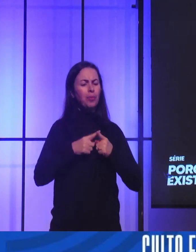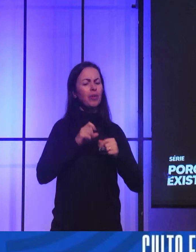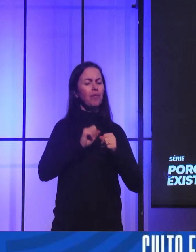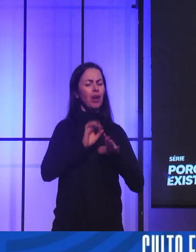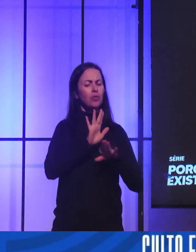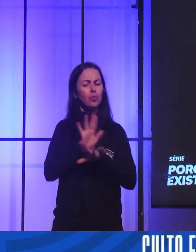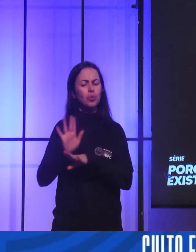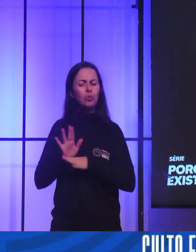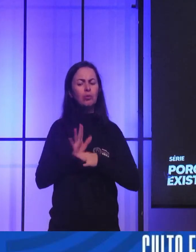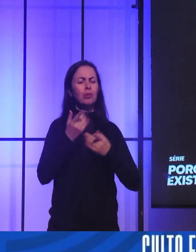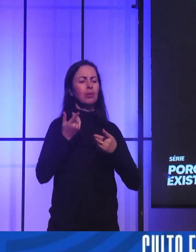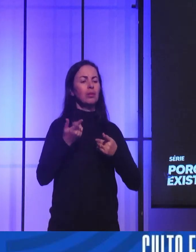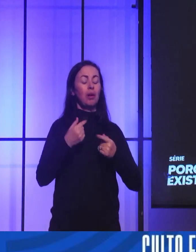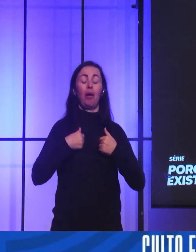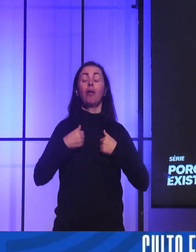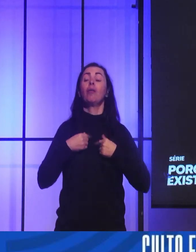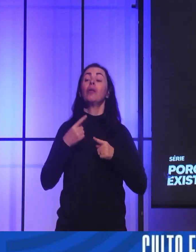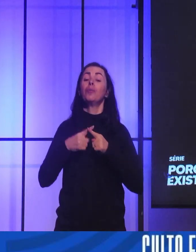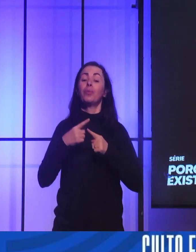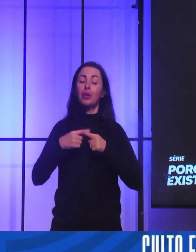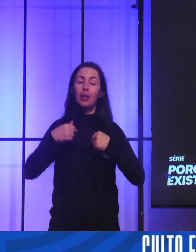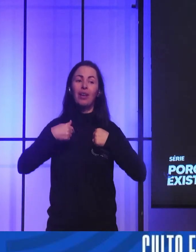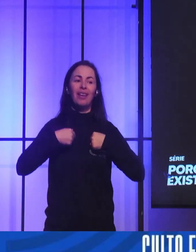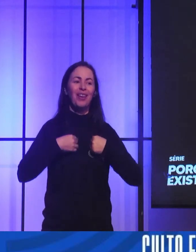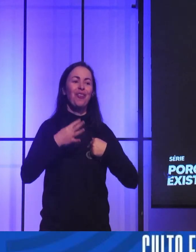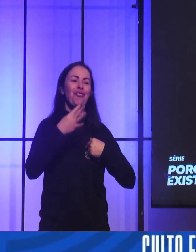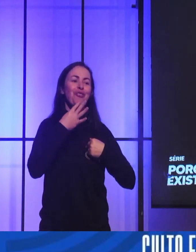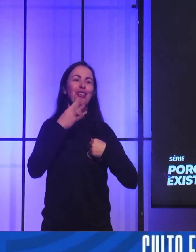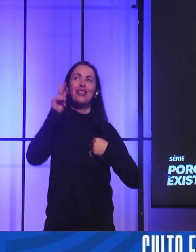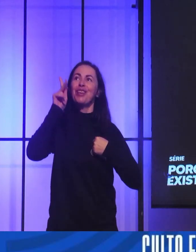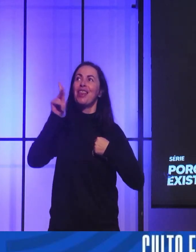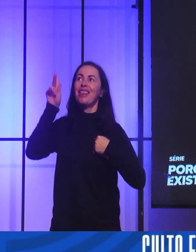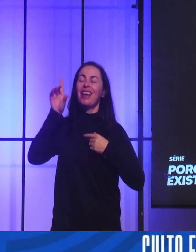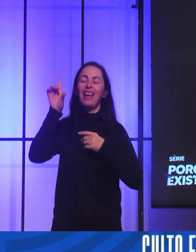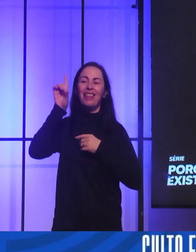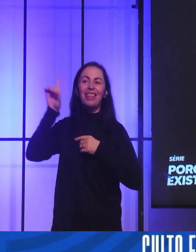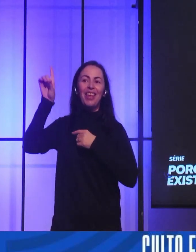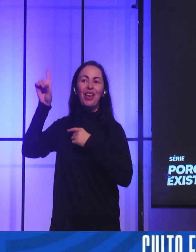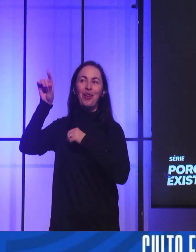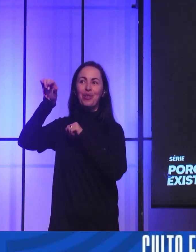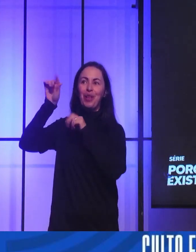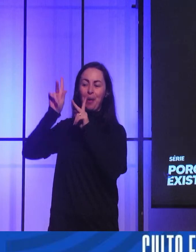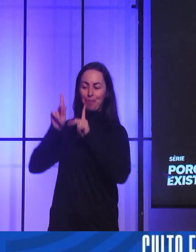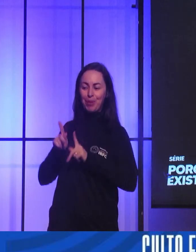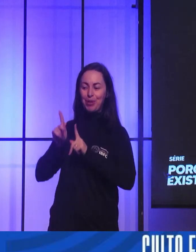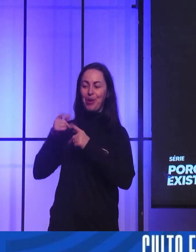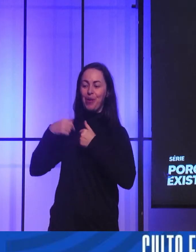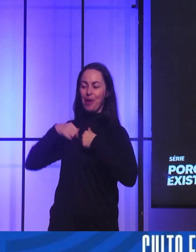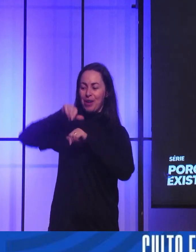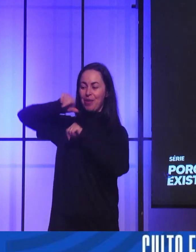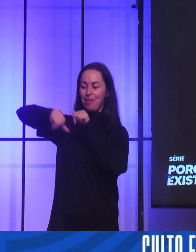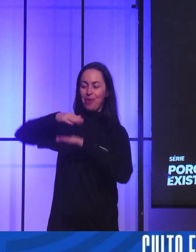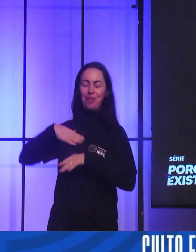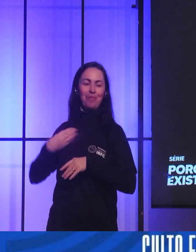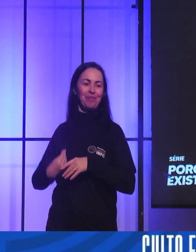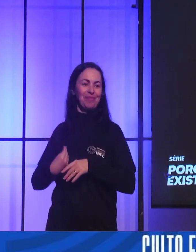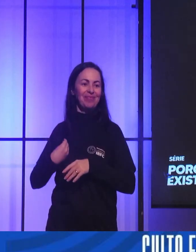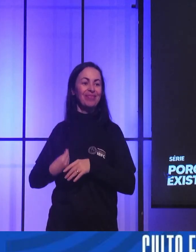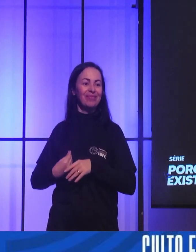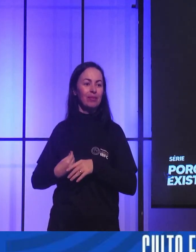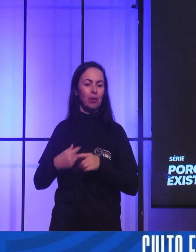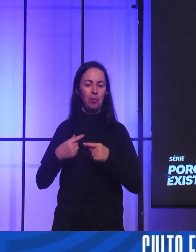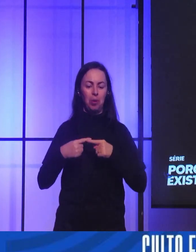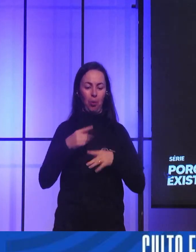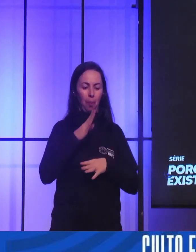você é tão generoso? E daí você fala: é porque eu conheci alguém que mudou a minha vida. Porque não adianta ser só, não, eu não falo